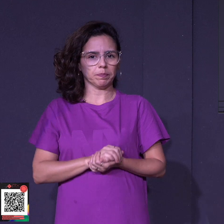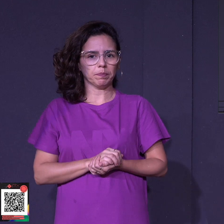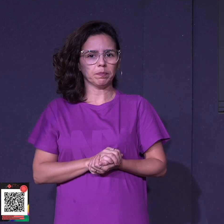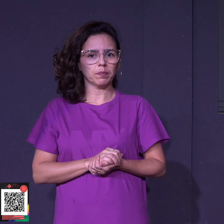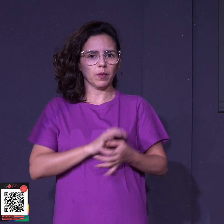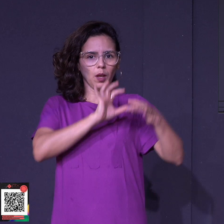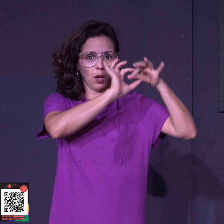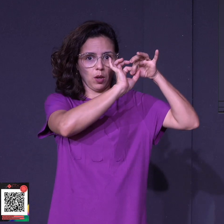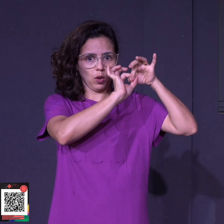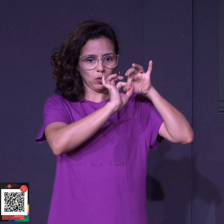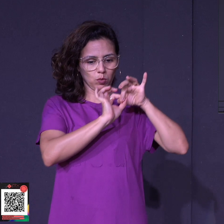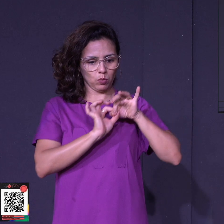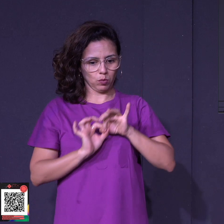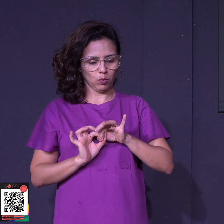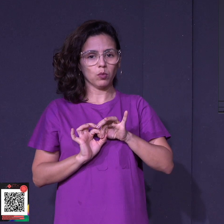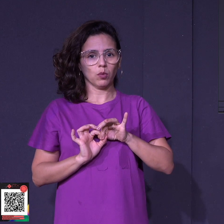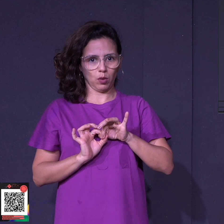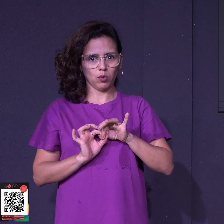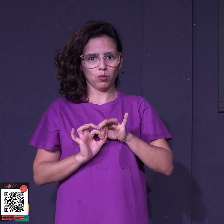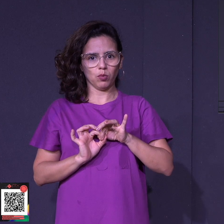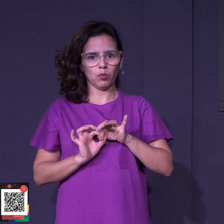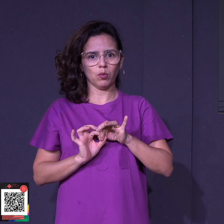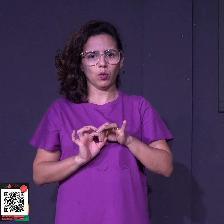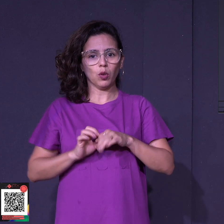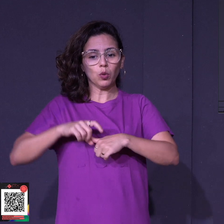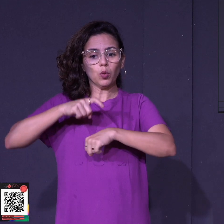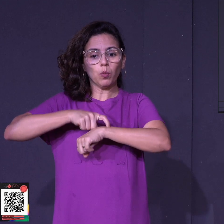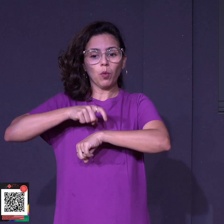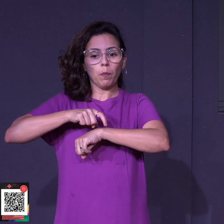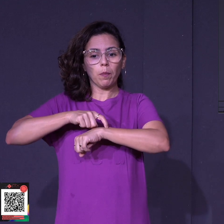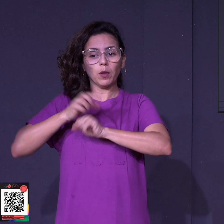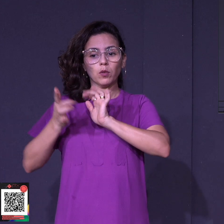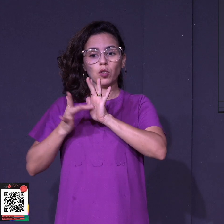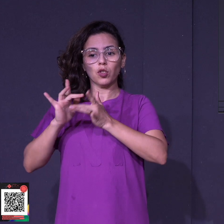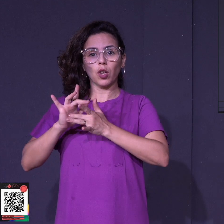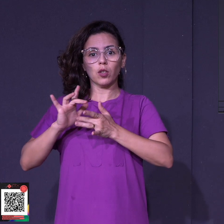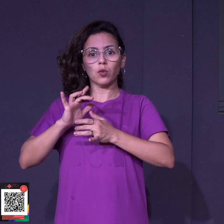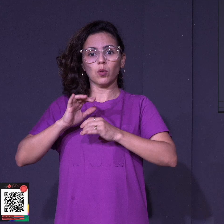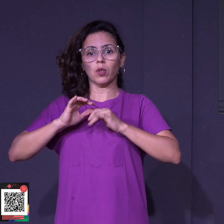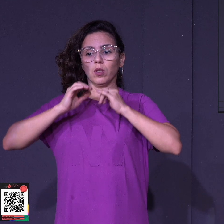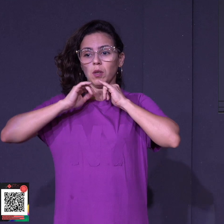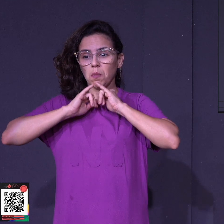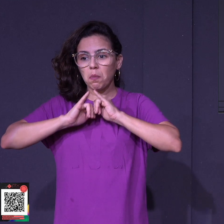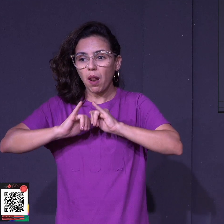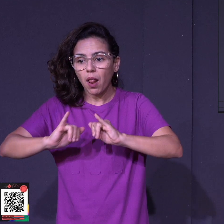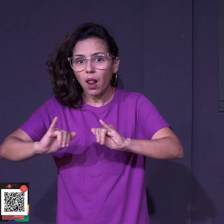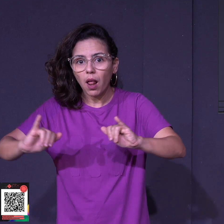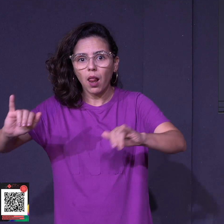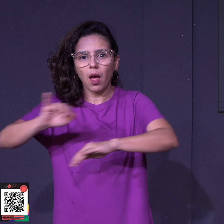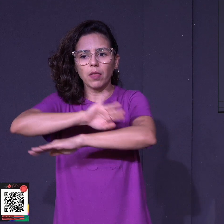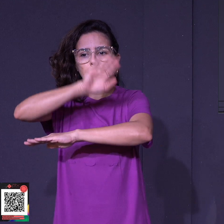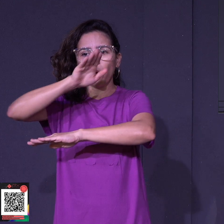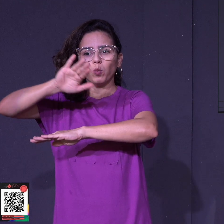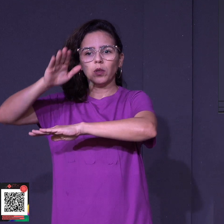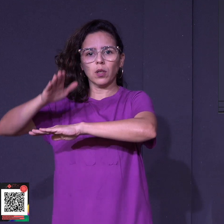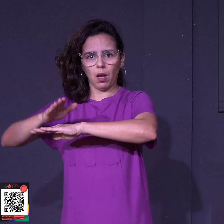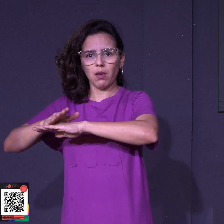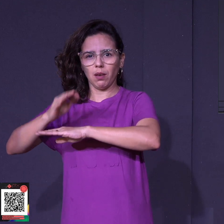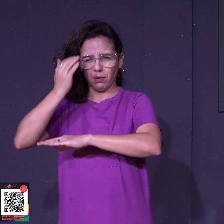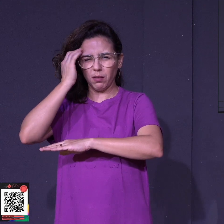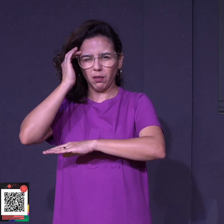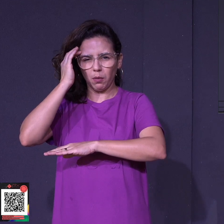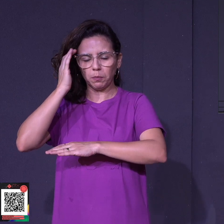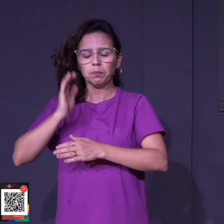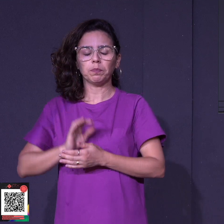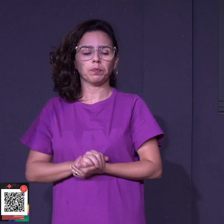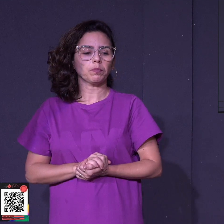do contexto do Sermão da Montanha. Vocês ouviram o que foi dito? Olho por olho e dente por dente. Mas eu lhes